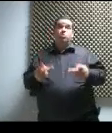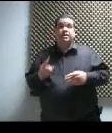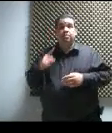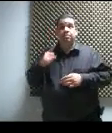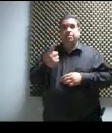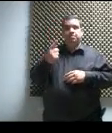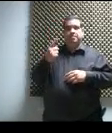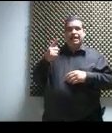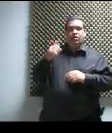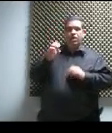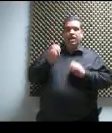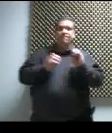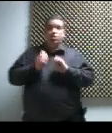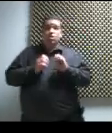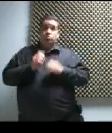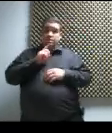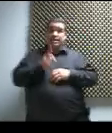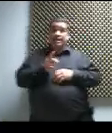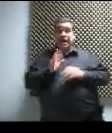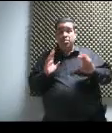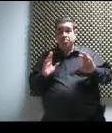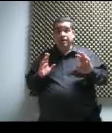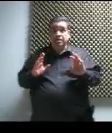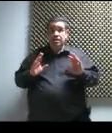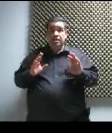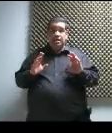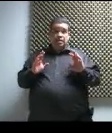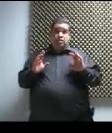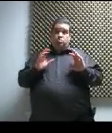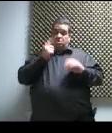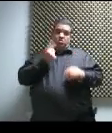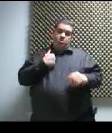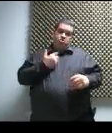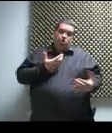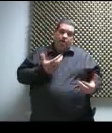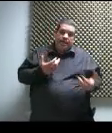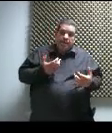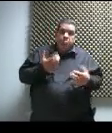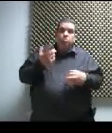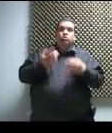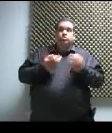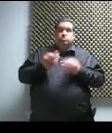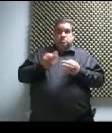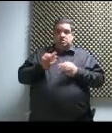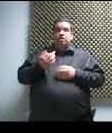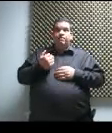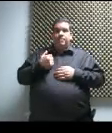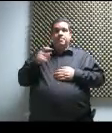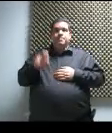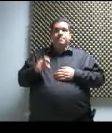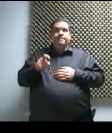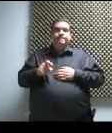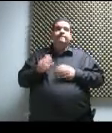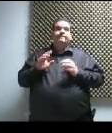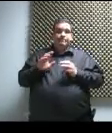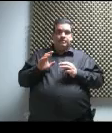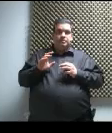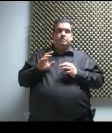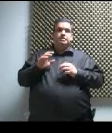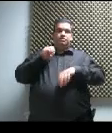estudiamos si realmente no era un capricho de nosotros, si realmente había una necesidad de